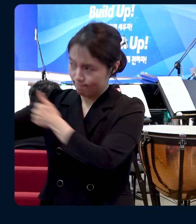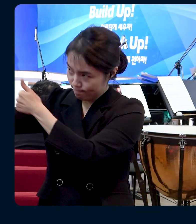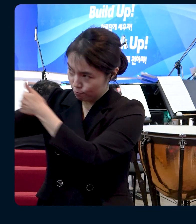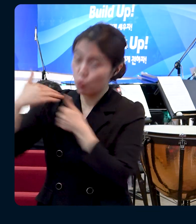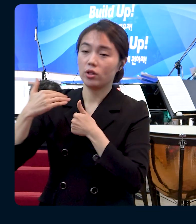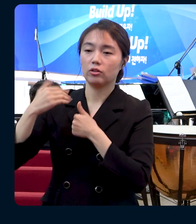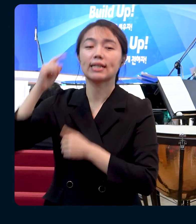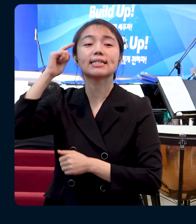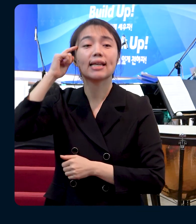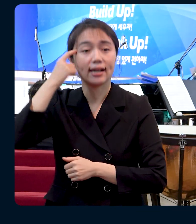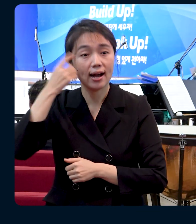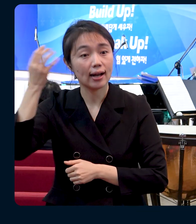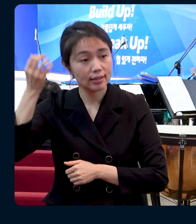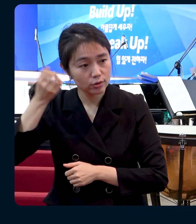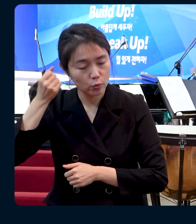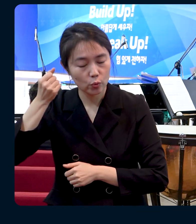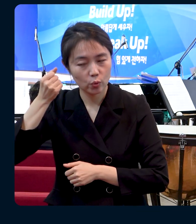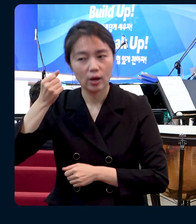세우신 사람으로 알고